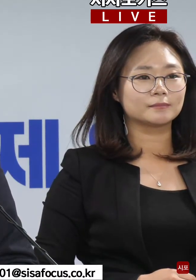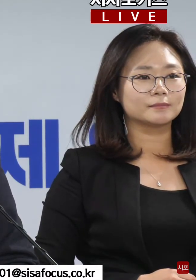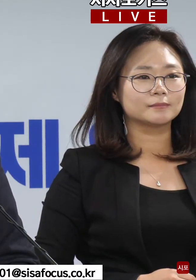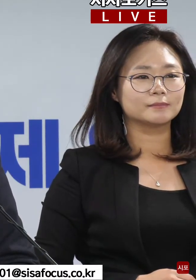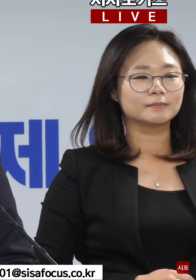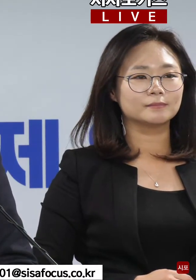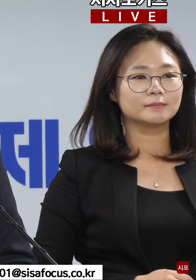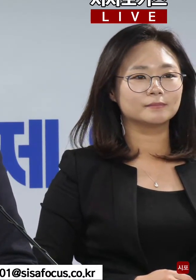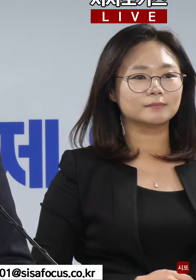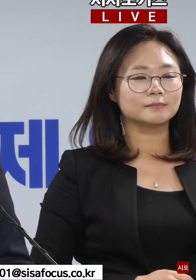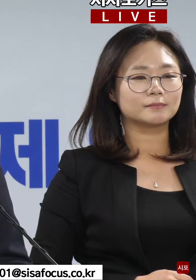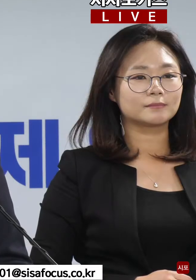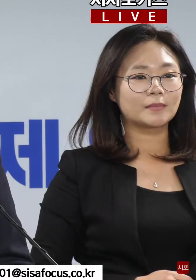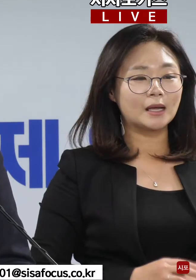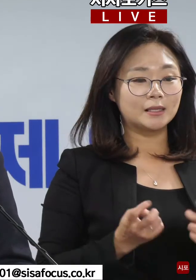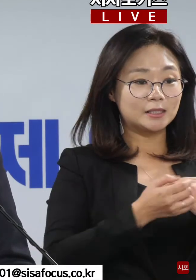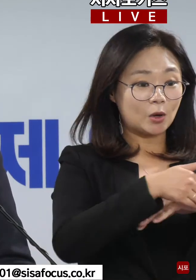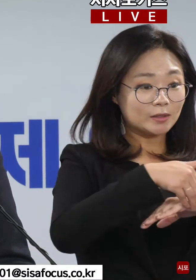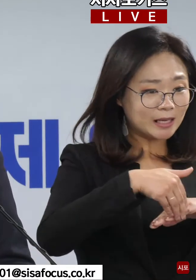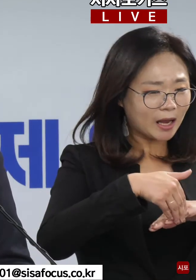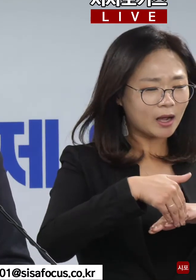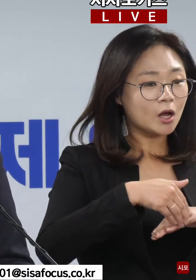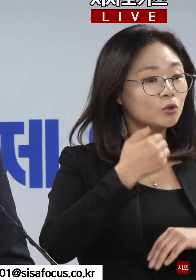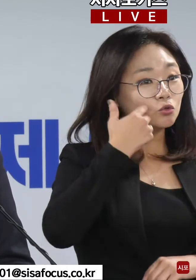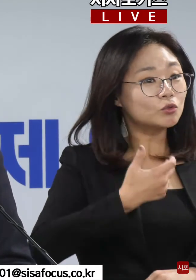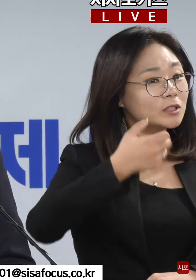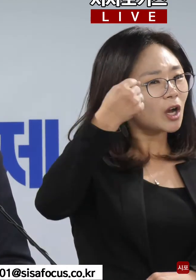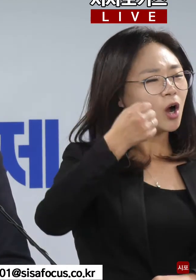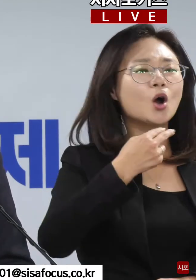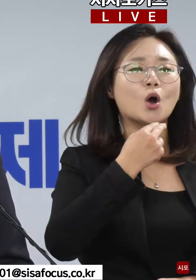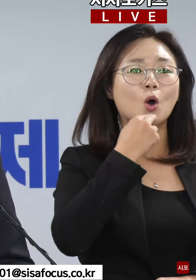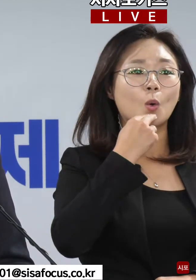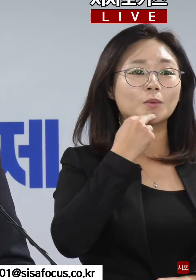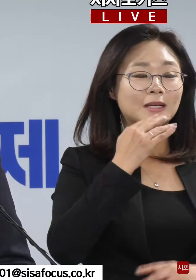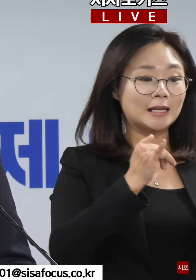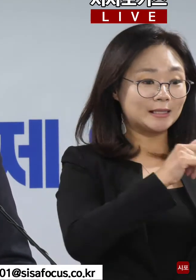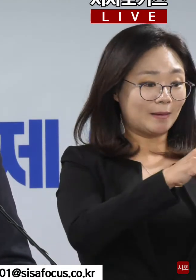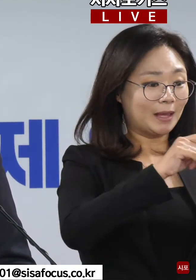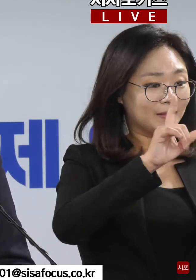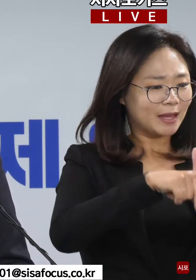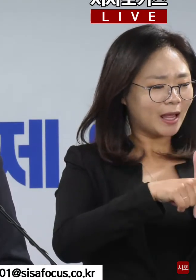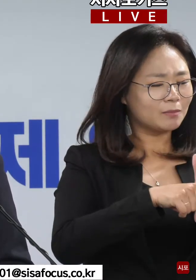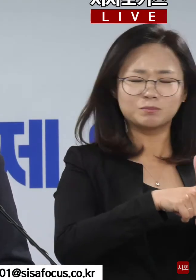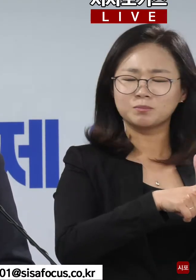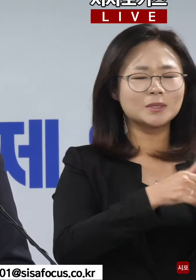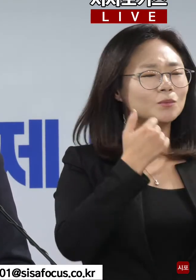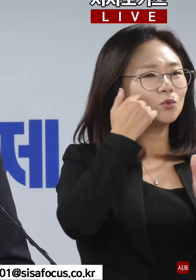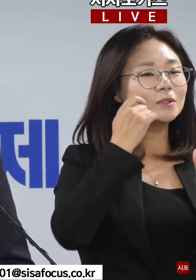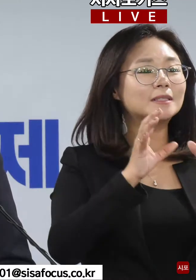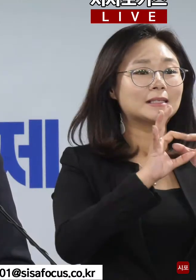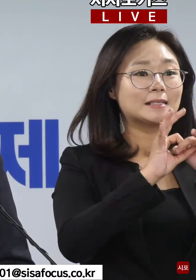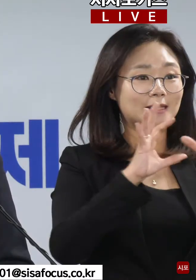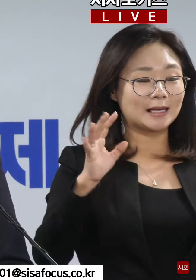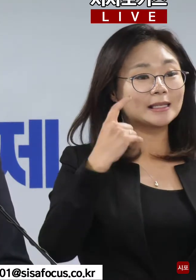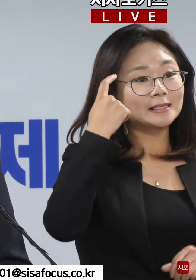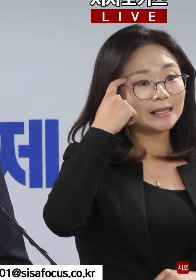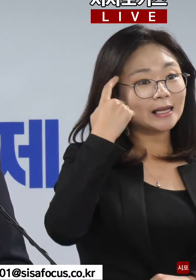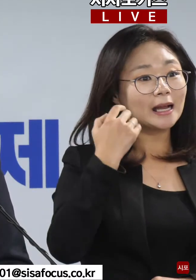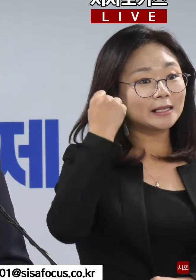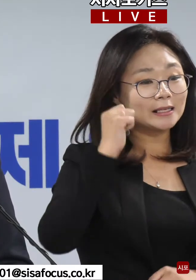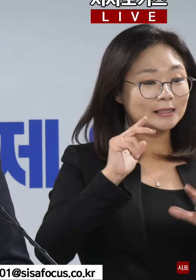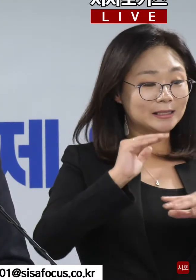말씀은 정책에는 저작권도 없고 또 인재를 사용하는 데는 경계가 있어서는 안 된다라는 생각